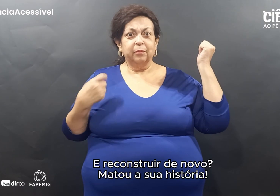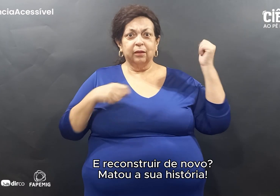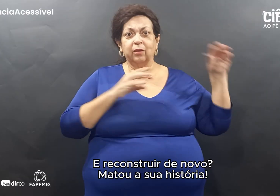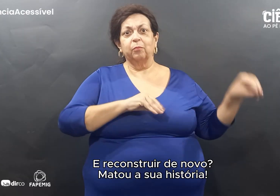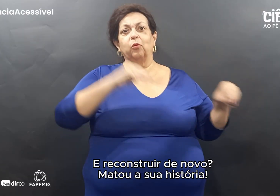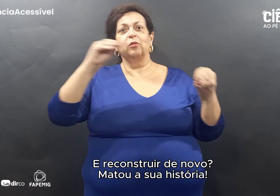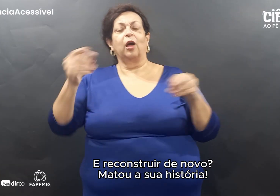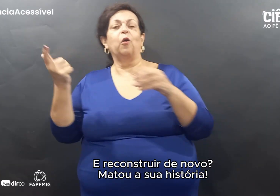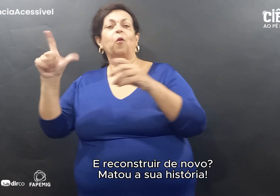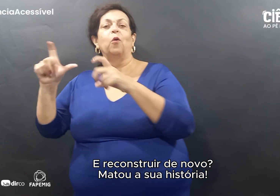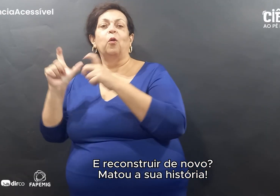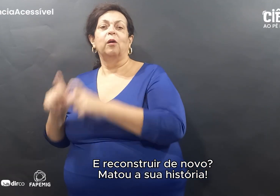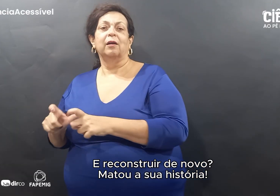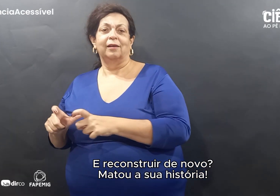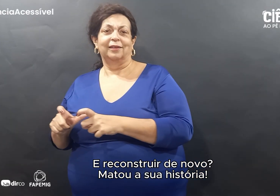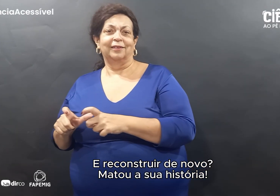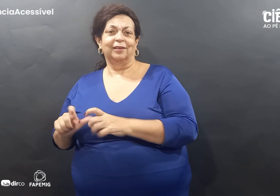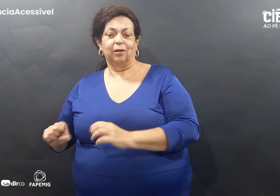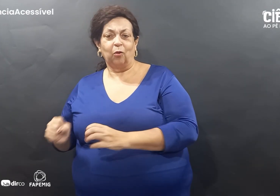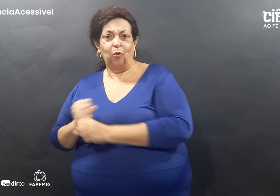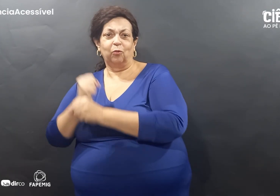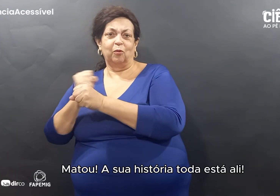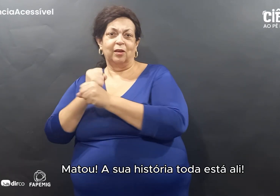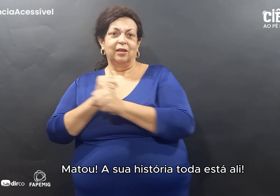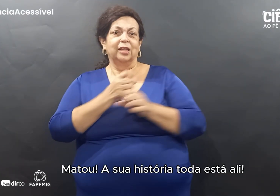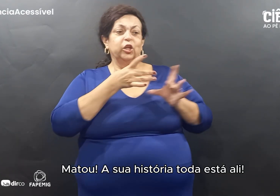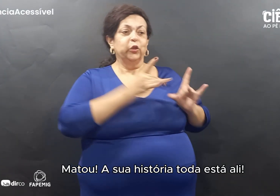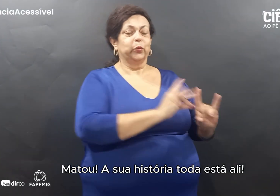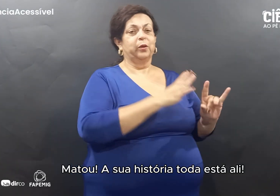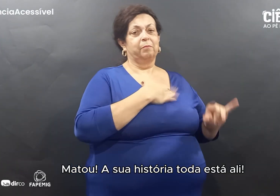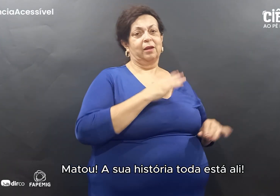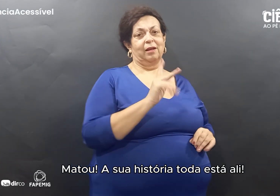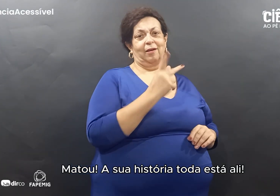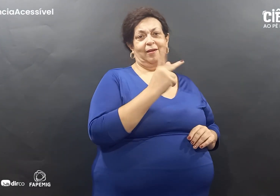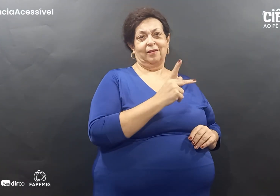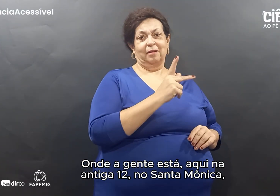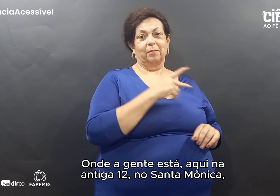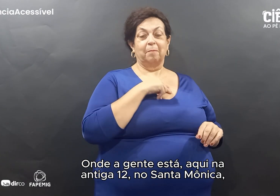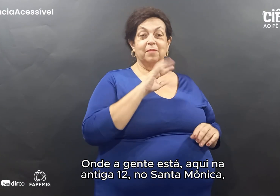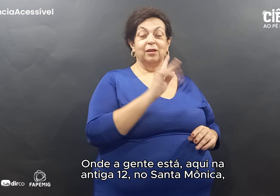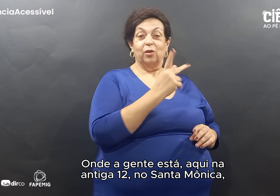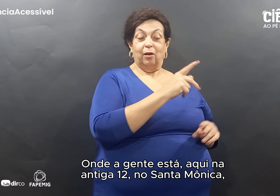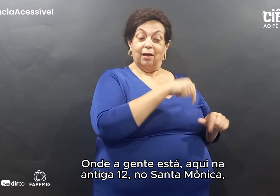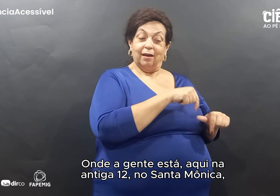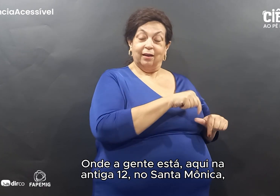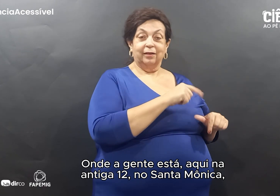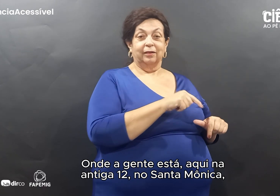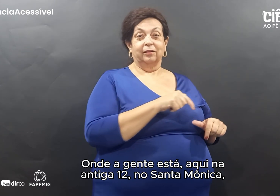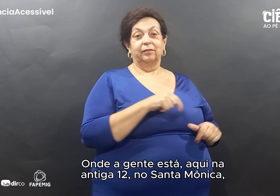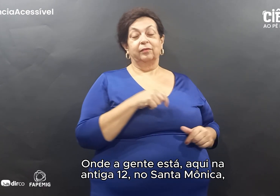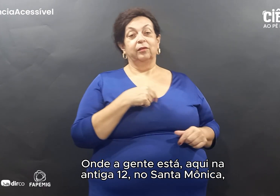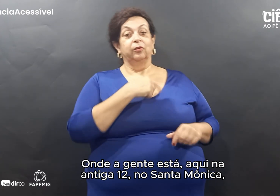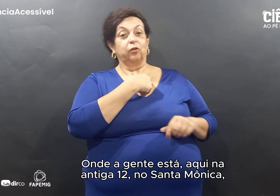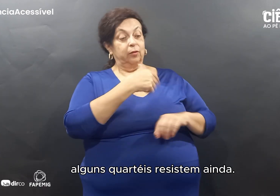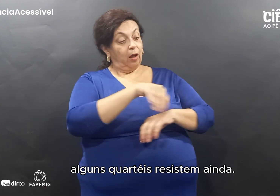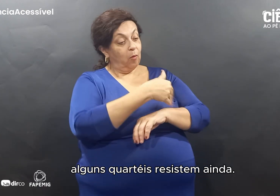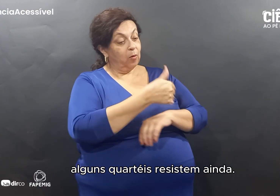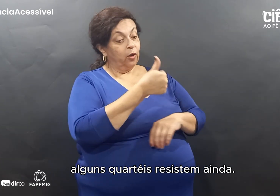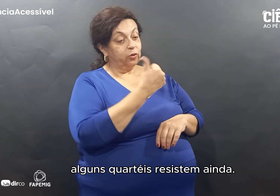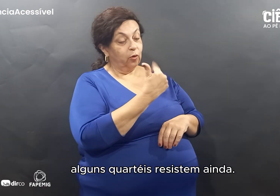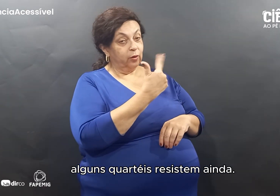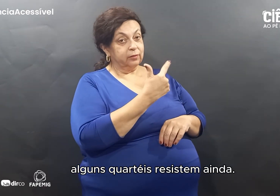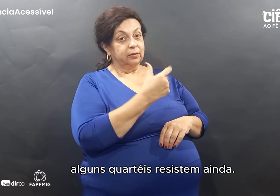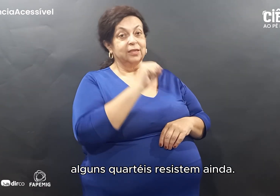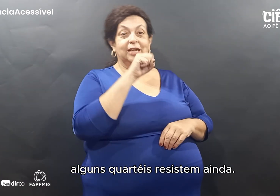e reconstruir de novo, matou a sua história. Matou, a sua história toda está ali. É onde que a gente está aqui, na Antiga 12, no Santa Mônica.